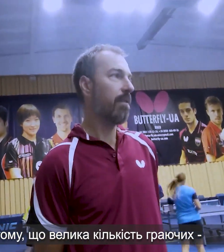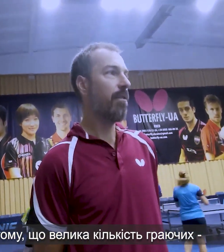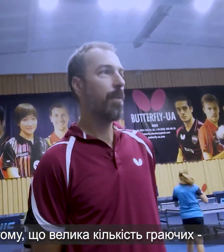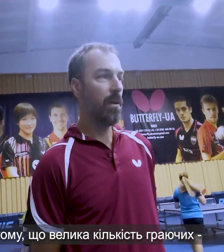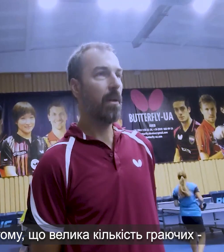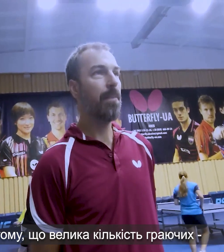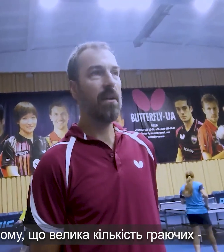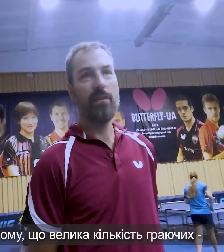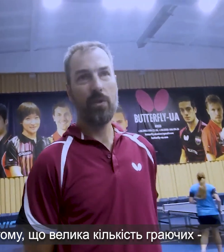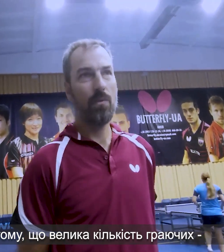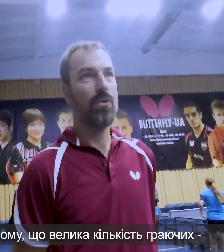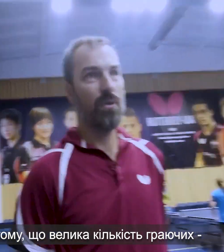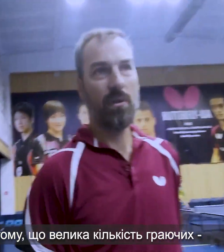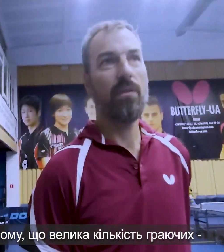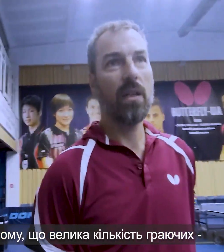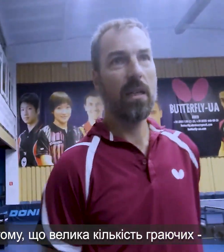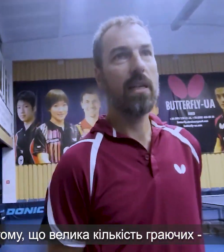Ви праві в тому, що велика